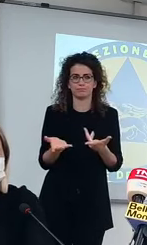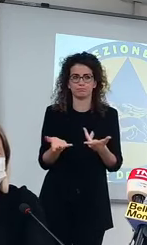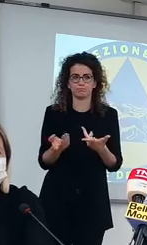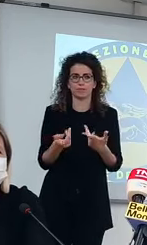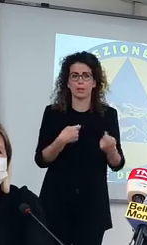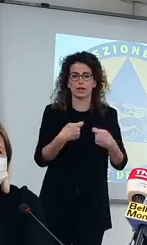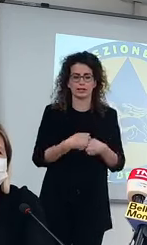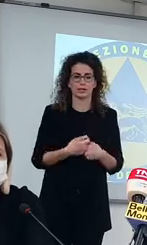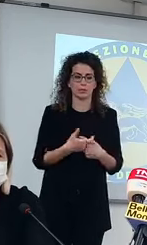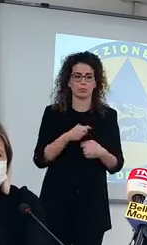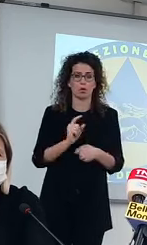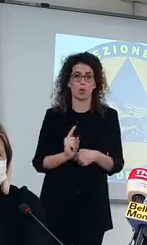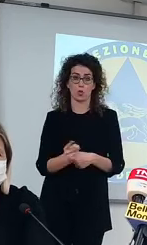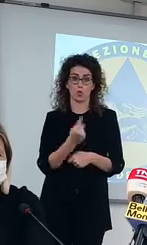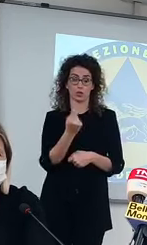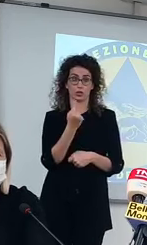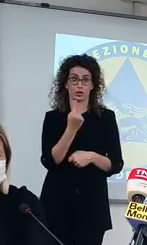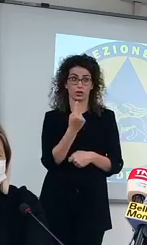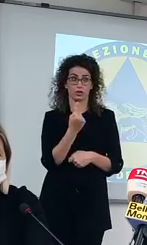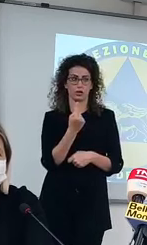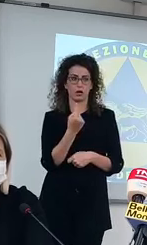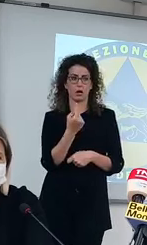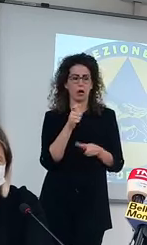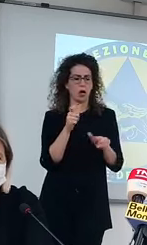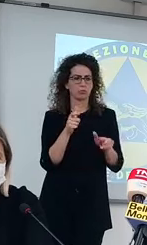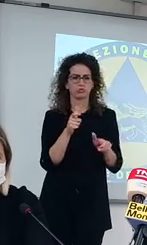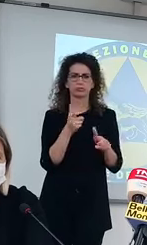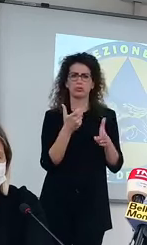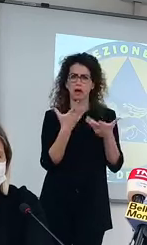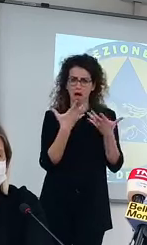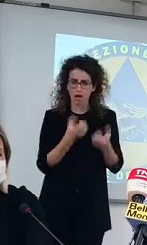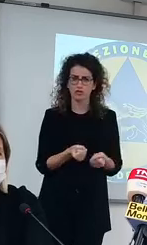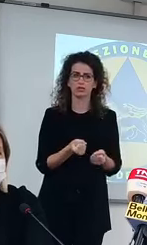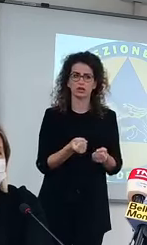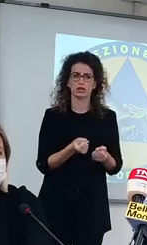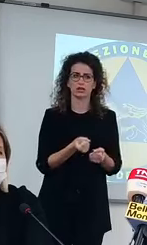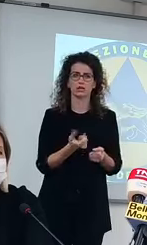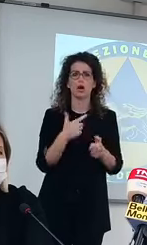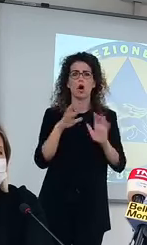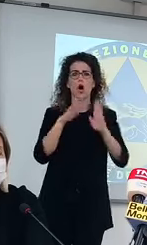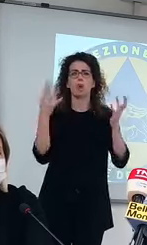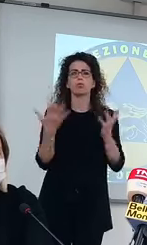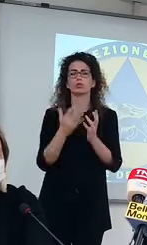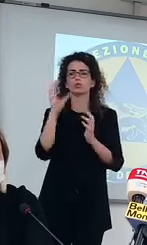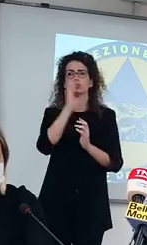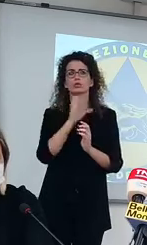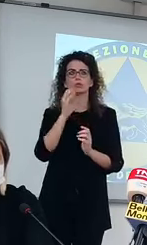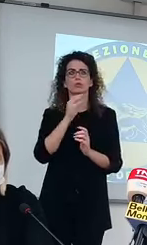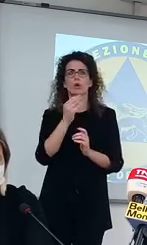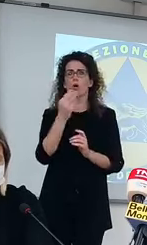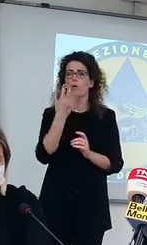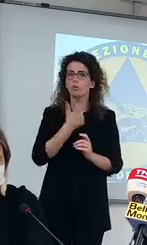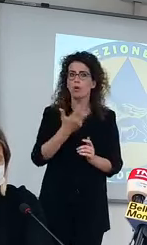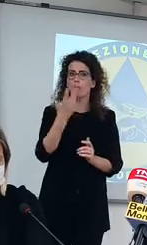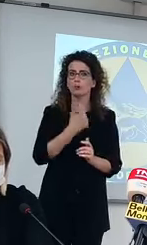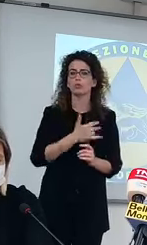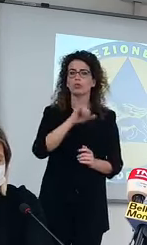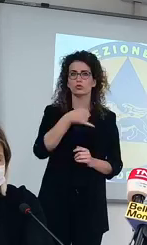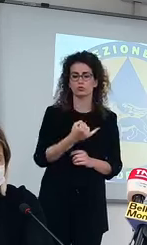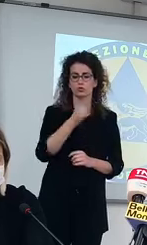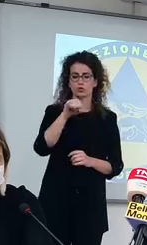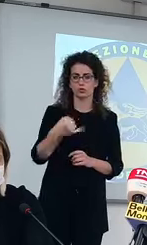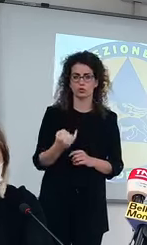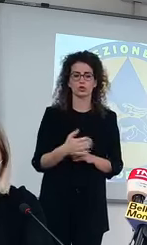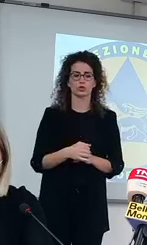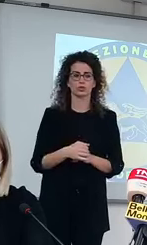sola dose, sì, non c'è tutta sta ritrosia, cioè, bene, per dire, il mondo del turismo ce l'ha sempre chiesto, per dire, è